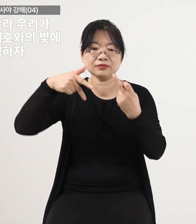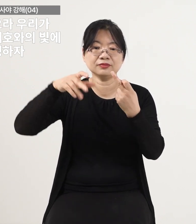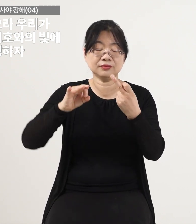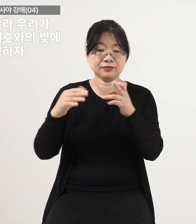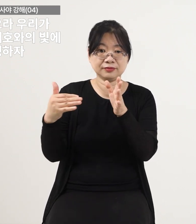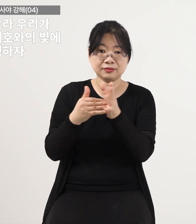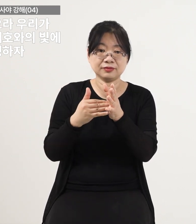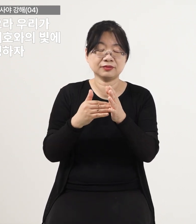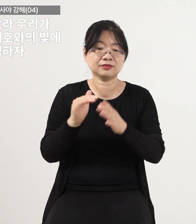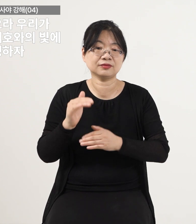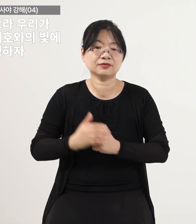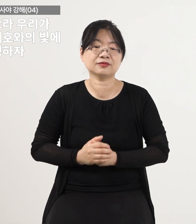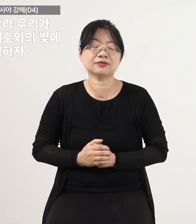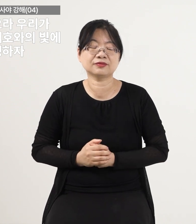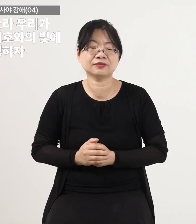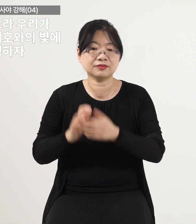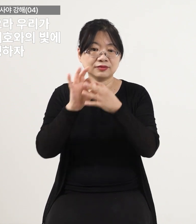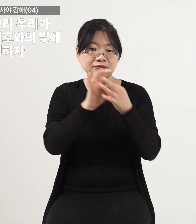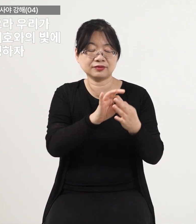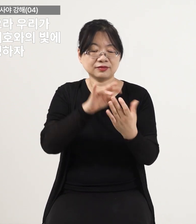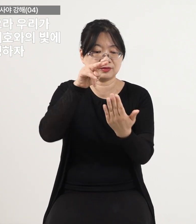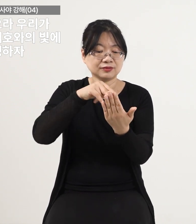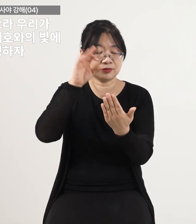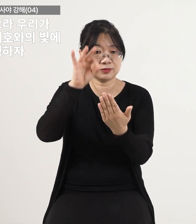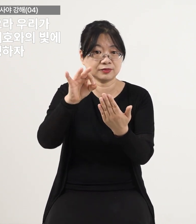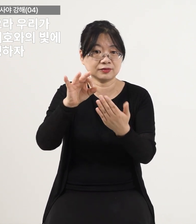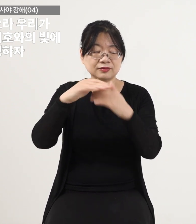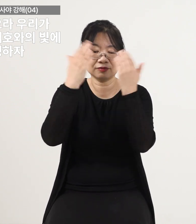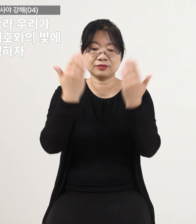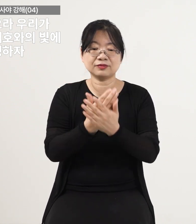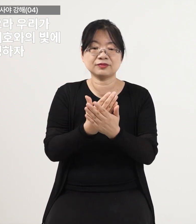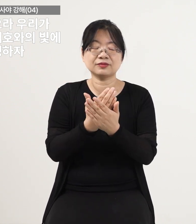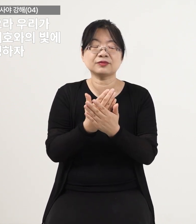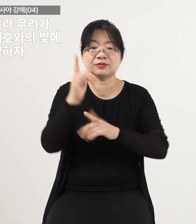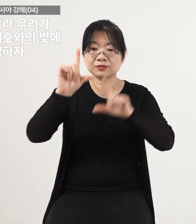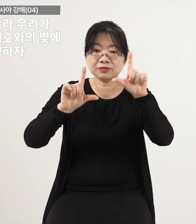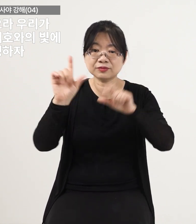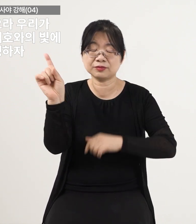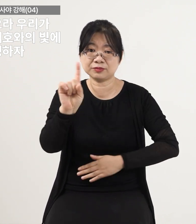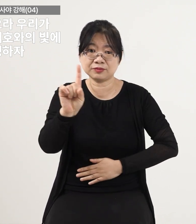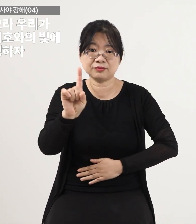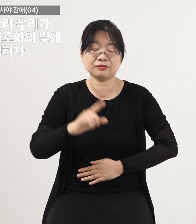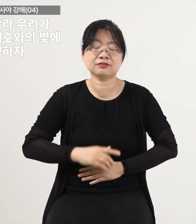12장까지 우리가 앞으로 볼 텐데 전체 무슨 그림인가 하면